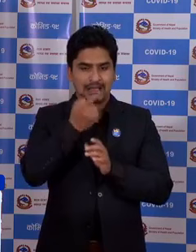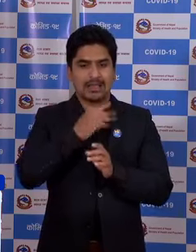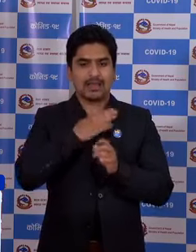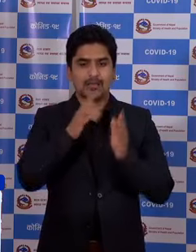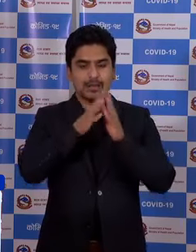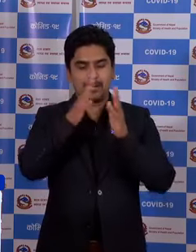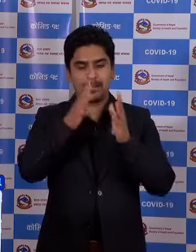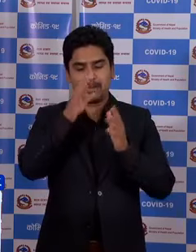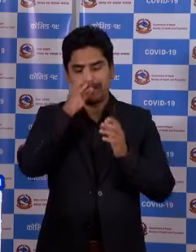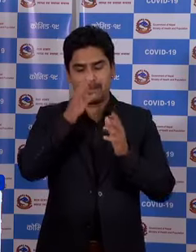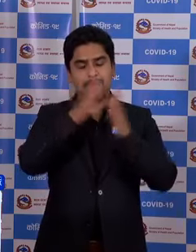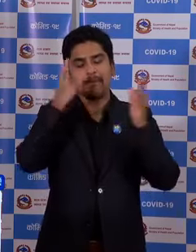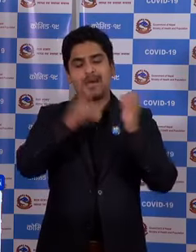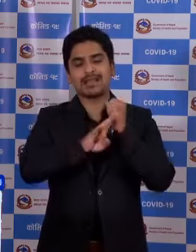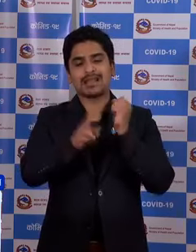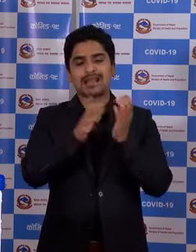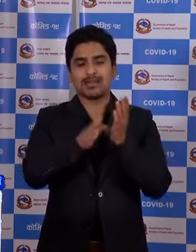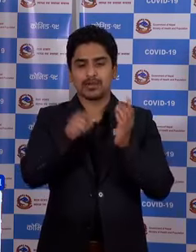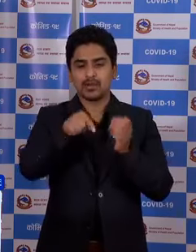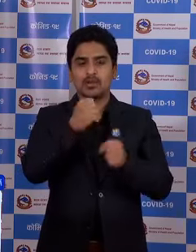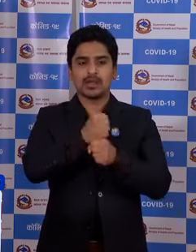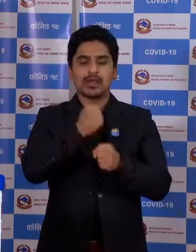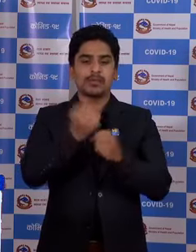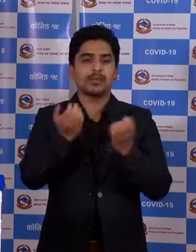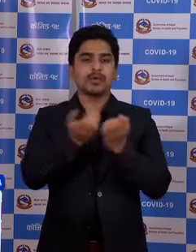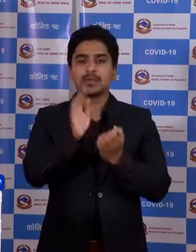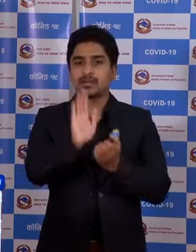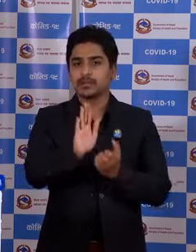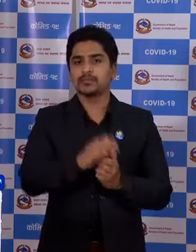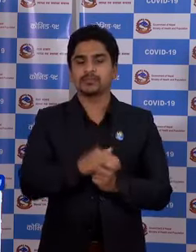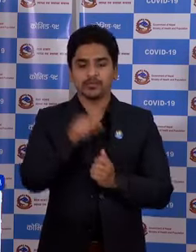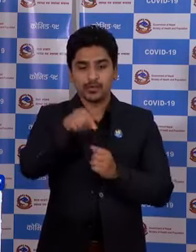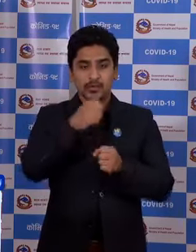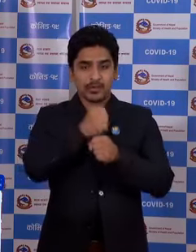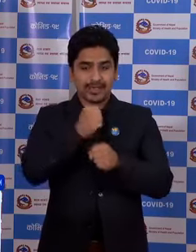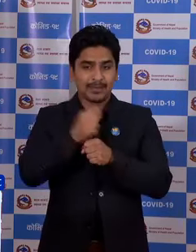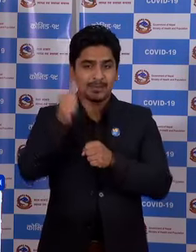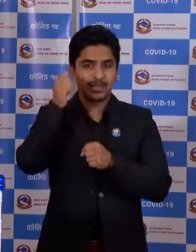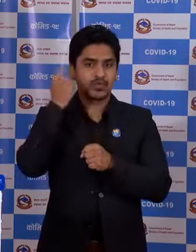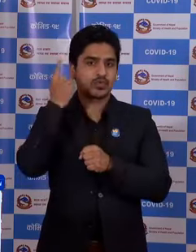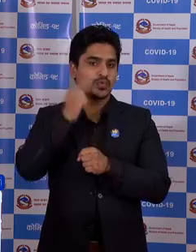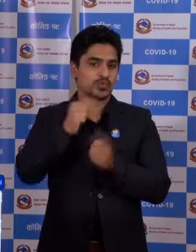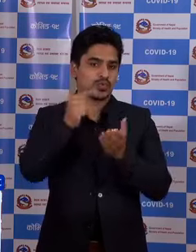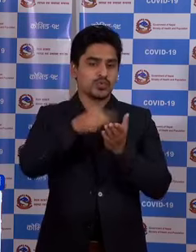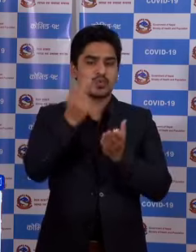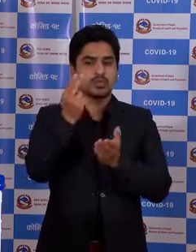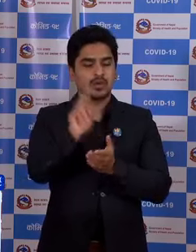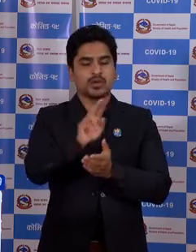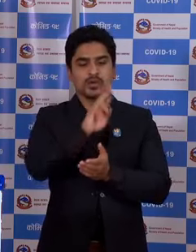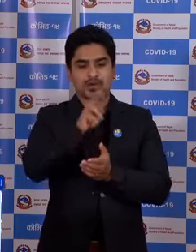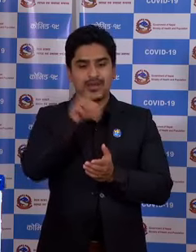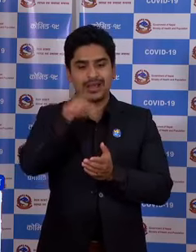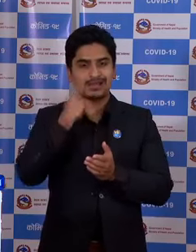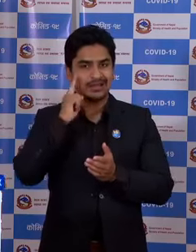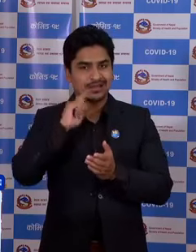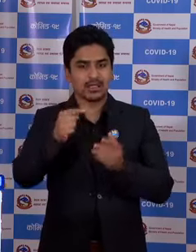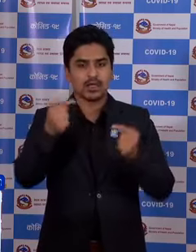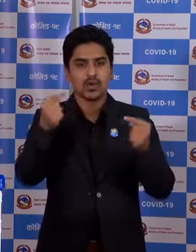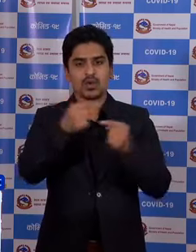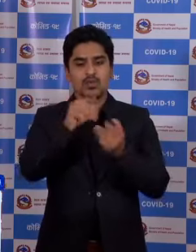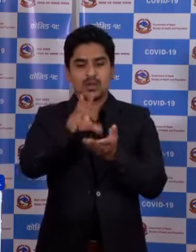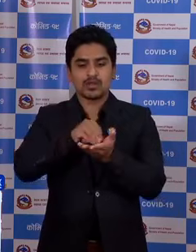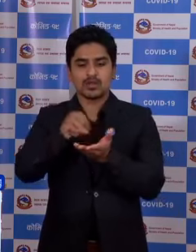हाम्रो महाशाखा मार्फत यो कार्य गरिनेछ। यो कार्य हिजै सुरु पनि भइसकेको छ र आजदेखि